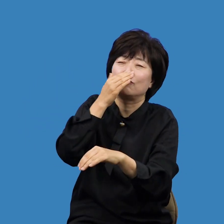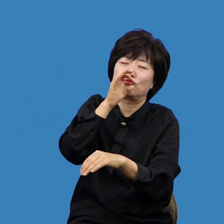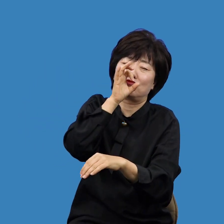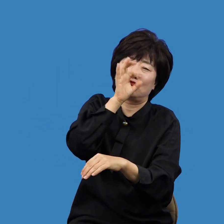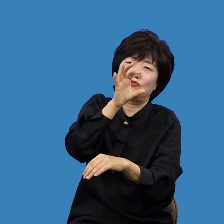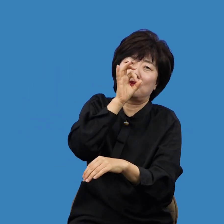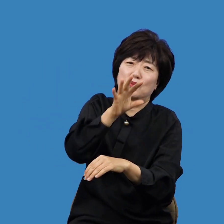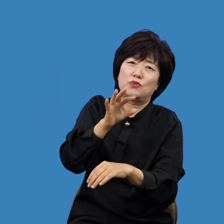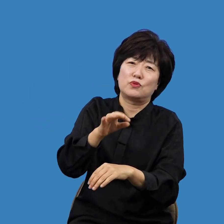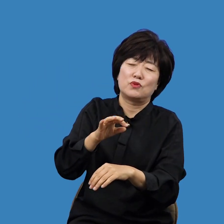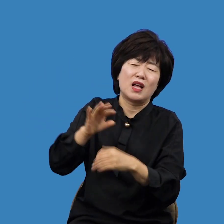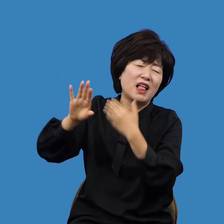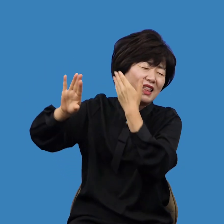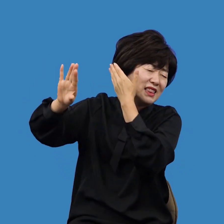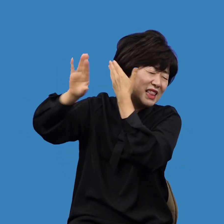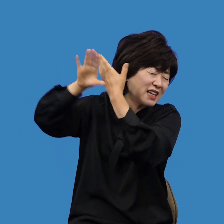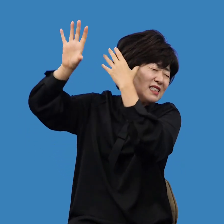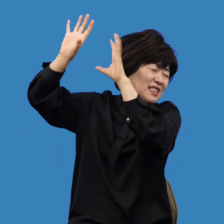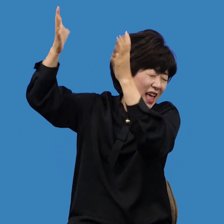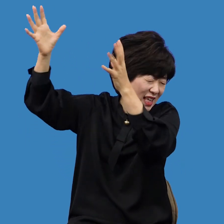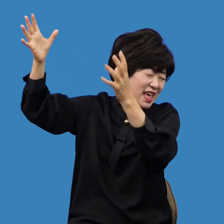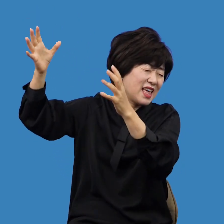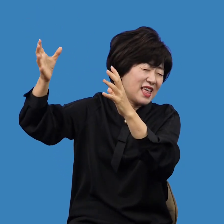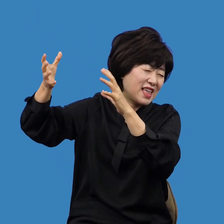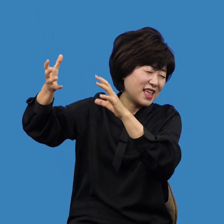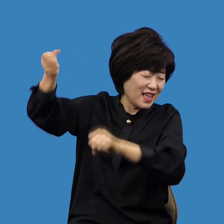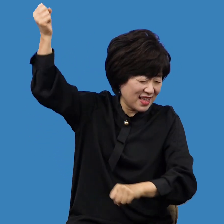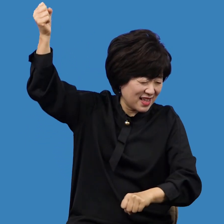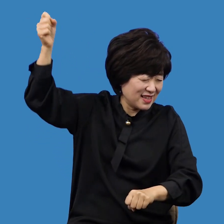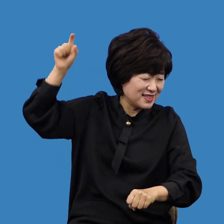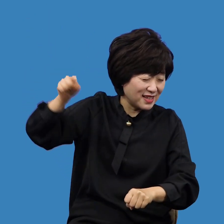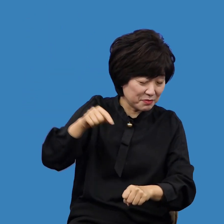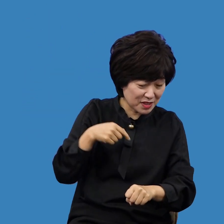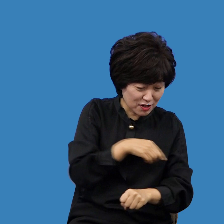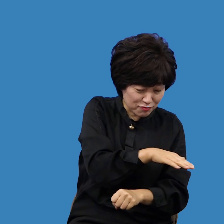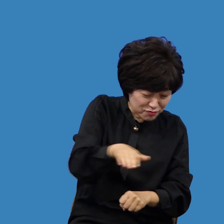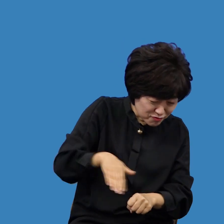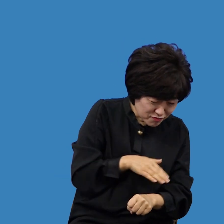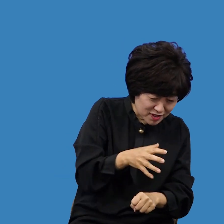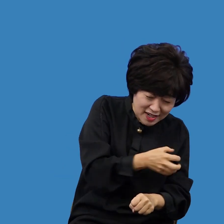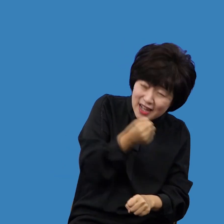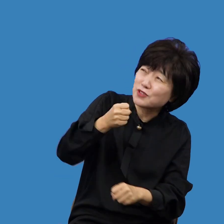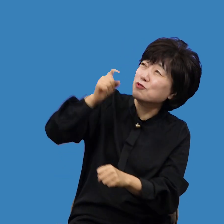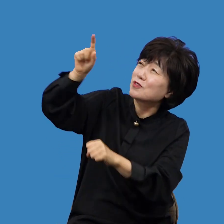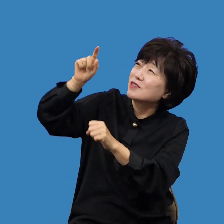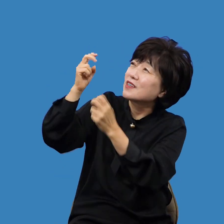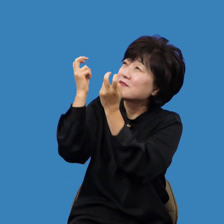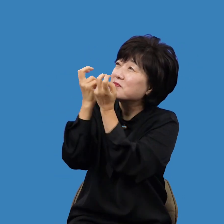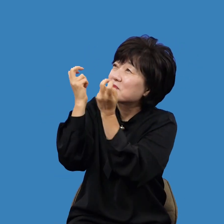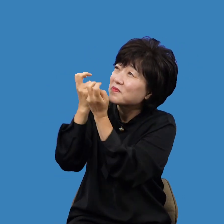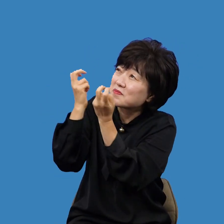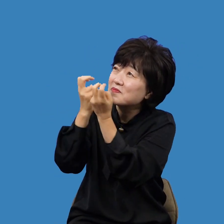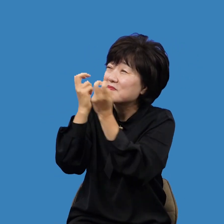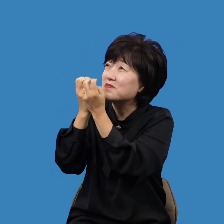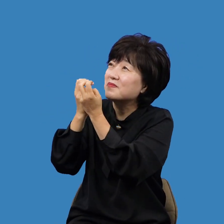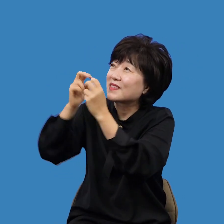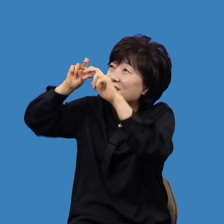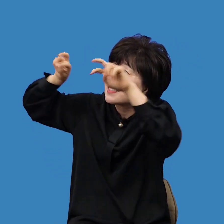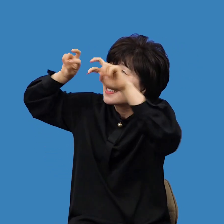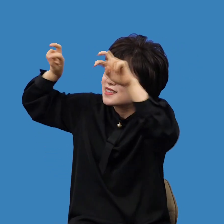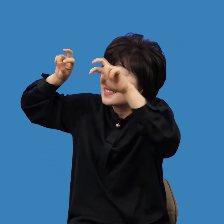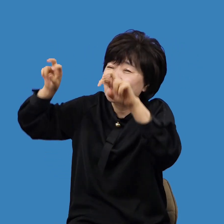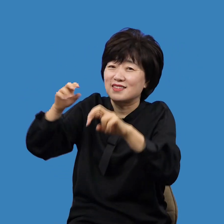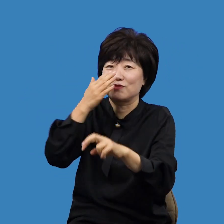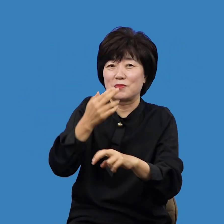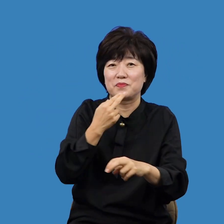전혀 다른 세계. 그러니까 이 혼과 육이 역사하는 이 크로노스의 시공간이